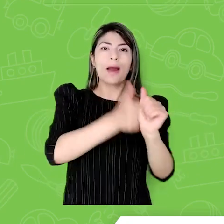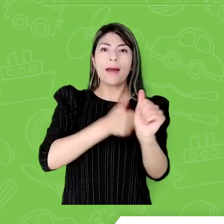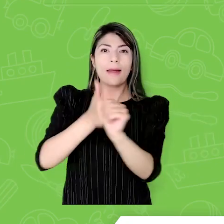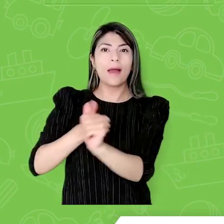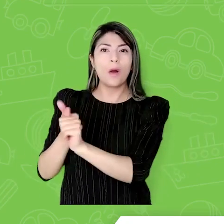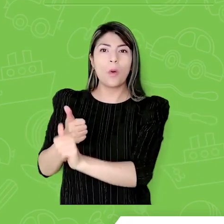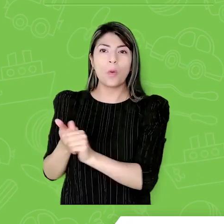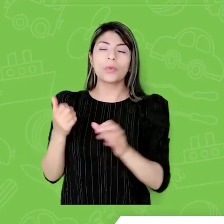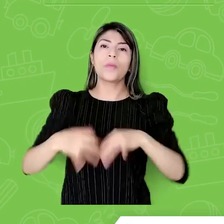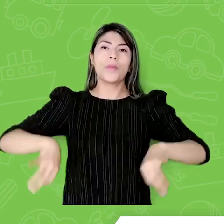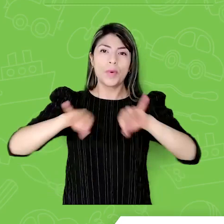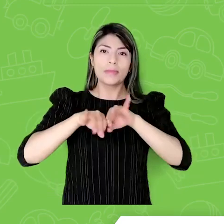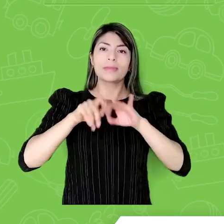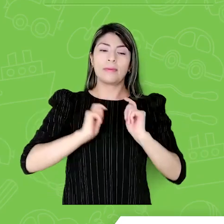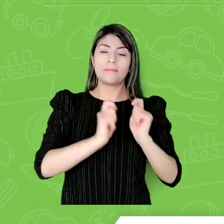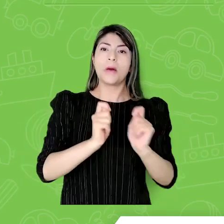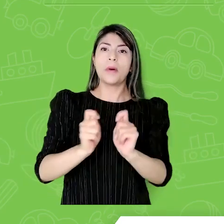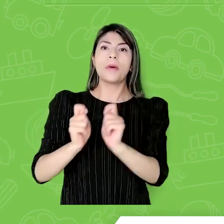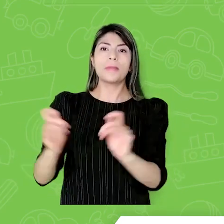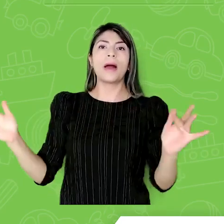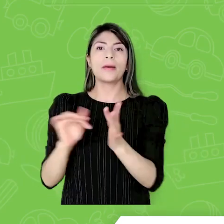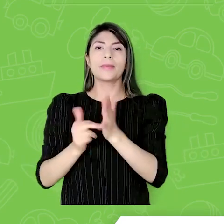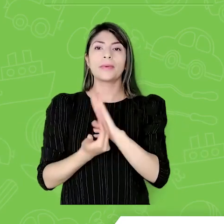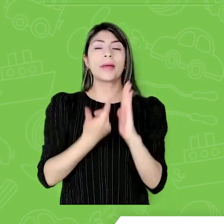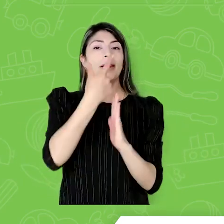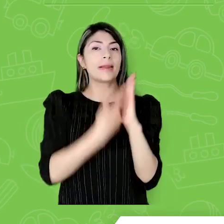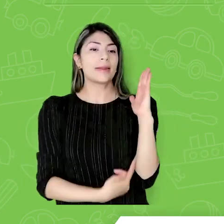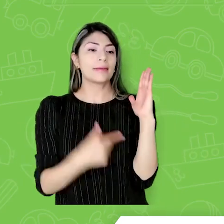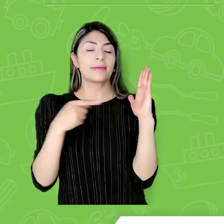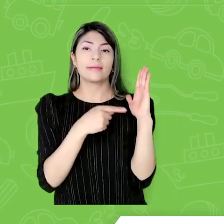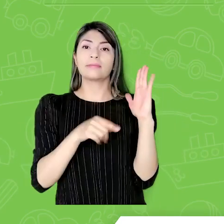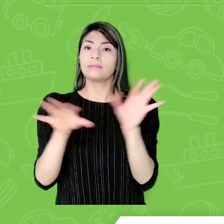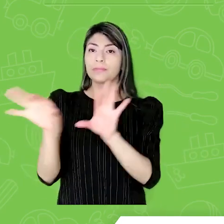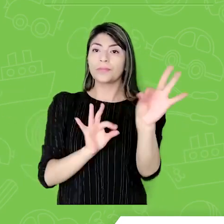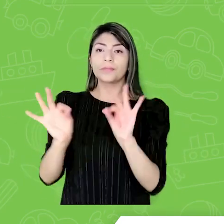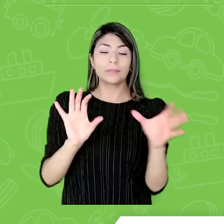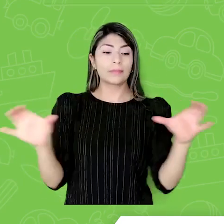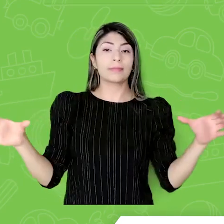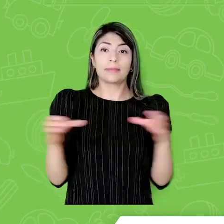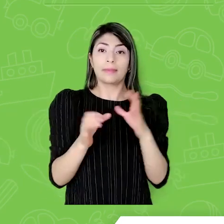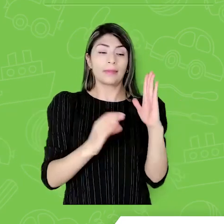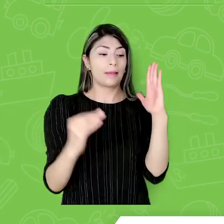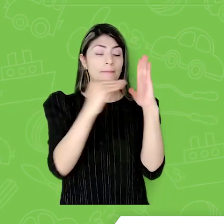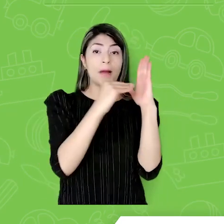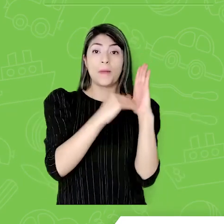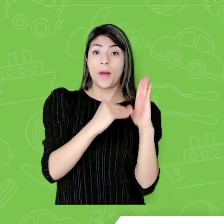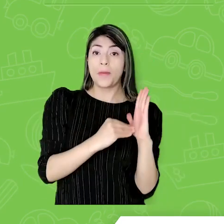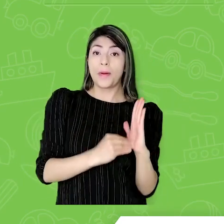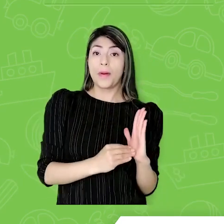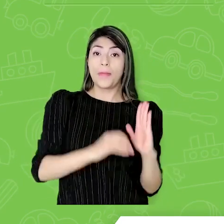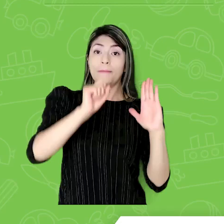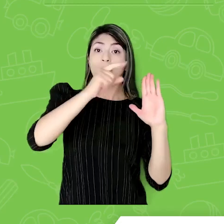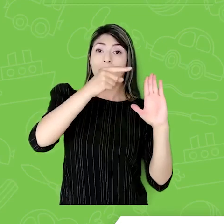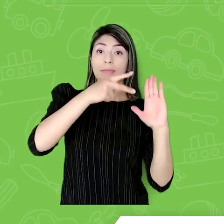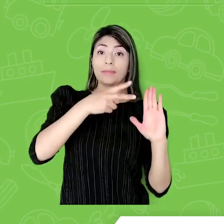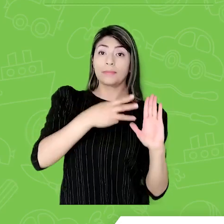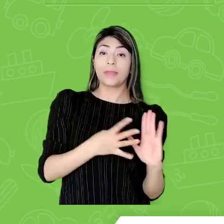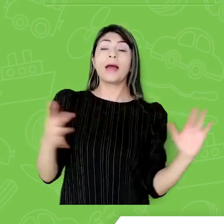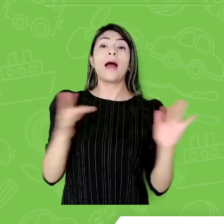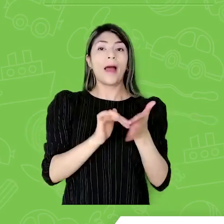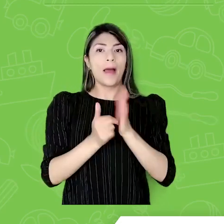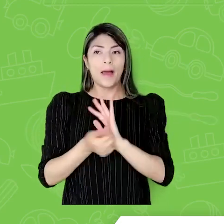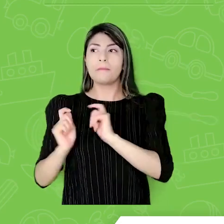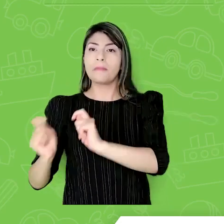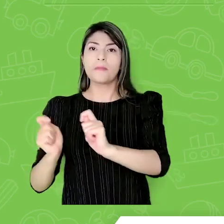la escogencia de la vacante a ocupar por cada uno de los elegibles, en firme la respectiva lista de elegibles o la primera o